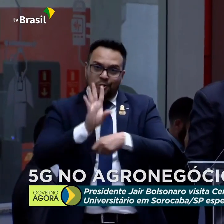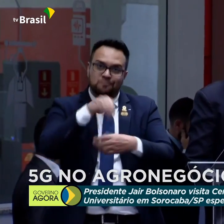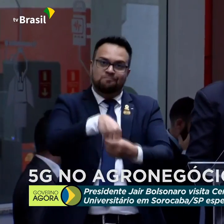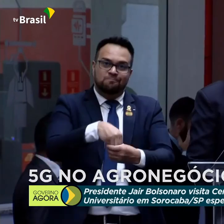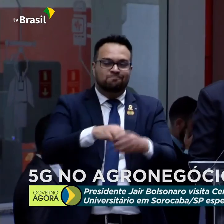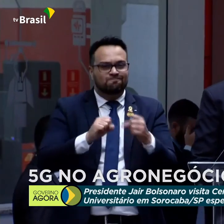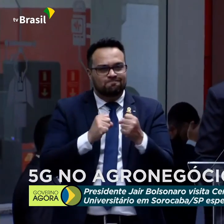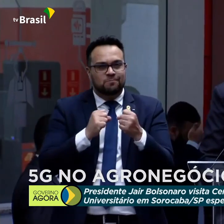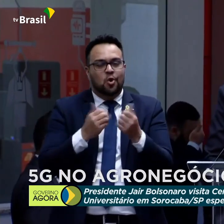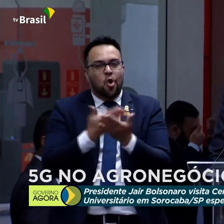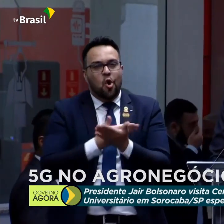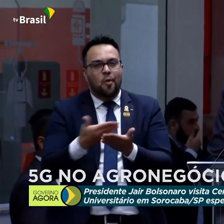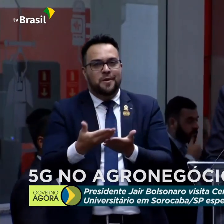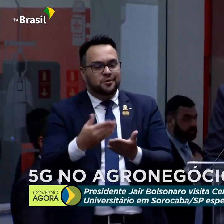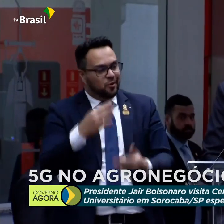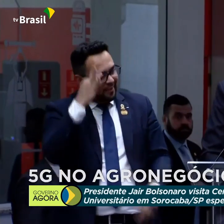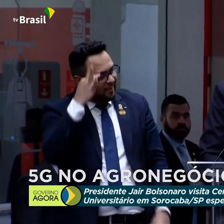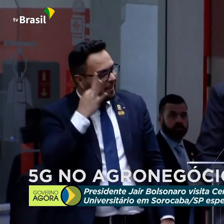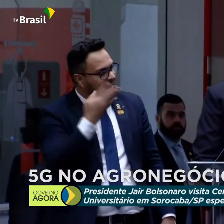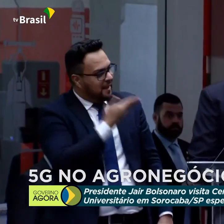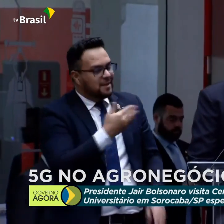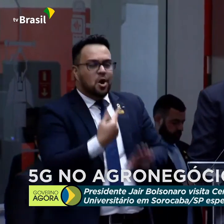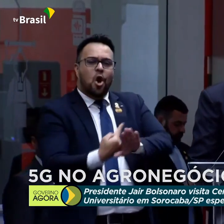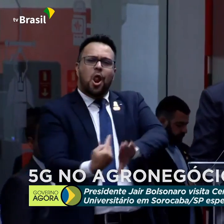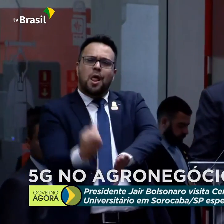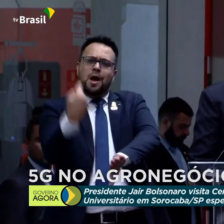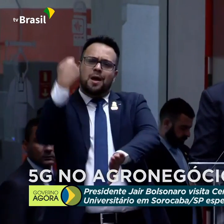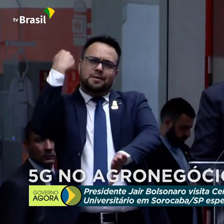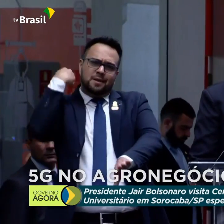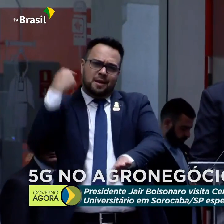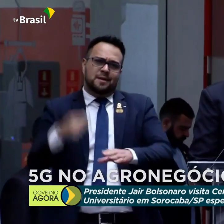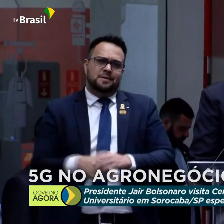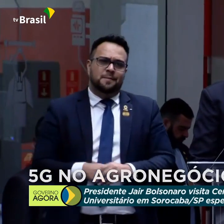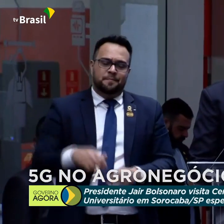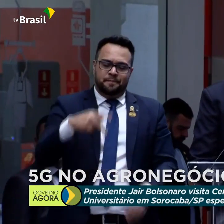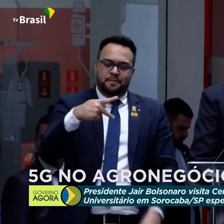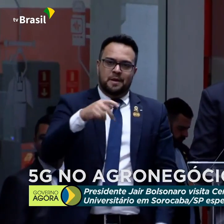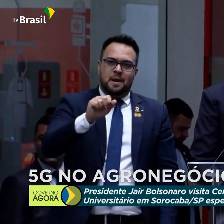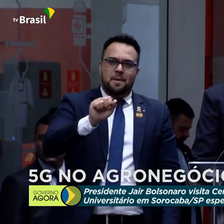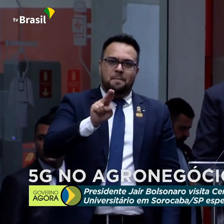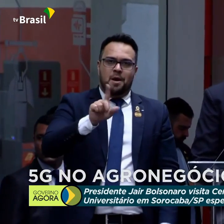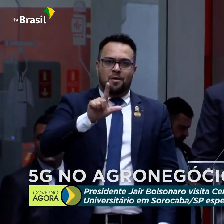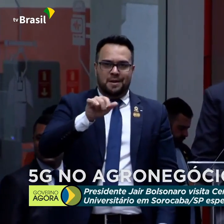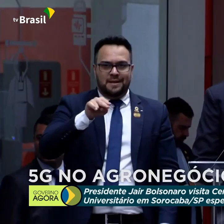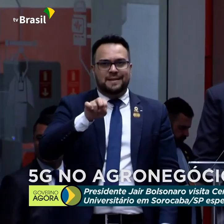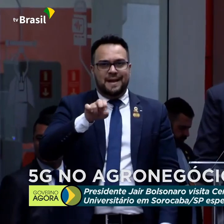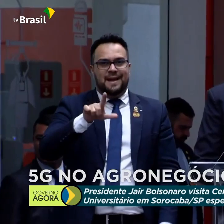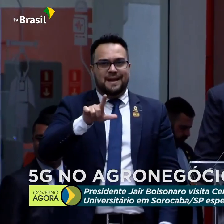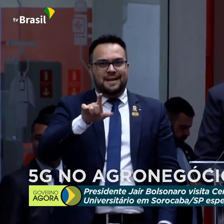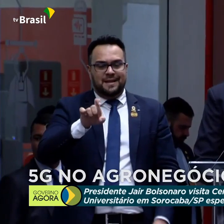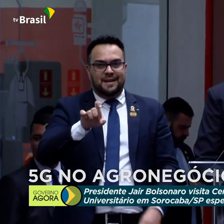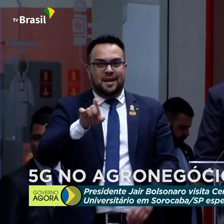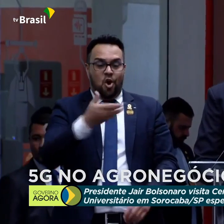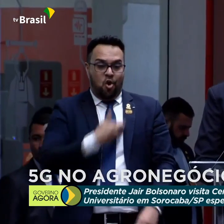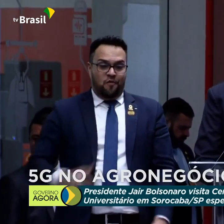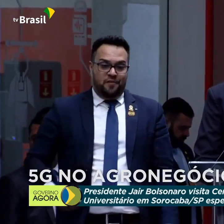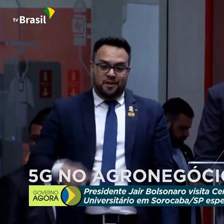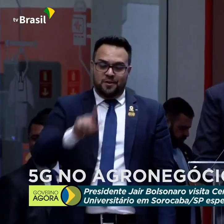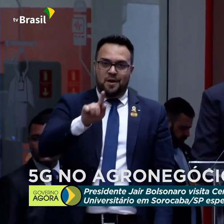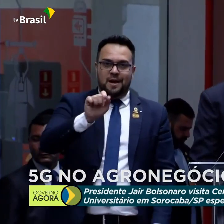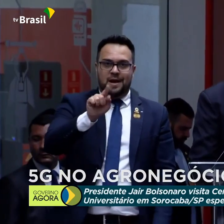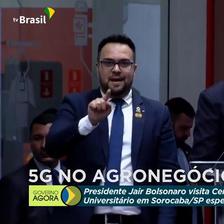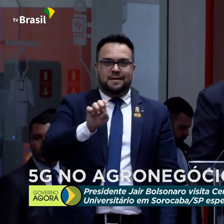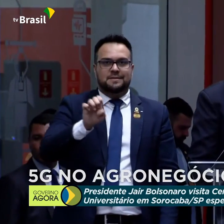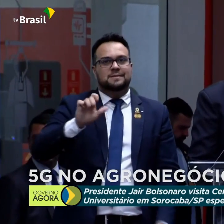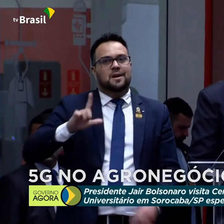E começou o nobre ministro Tereza Cristina, lá atrás, com Alice Paulinelli, no governo do general Geisel, e veio para ficar.